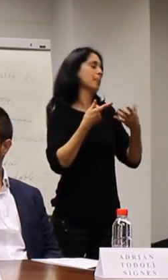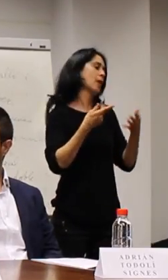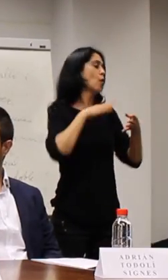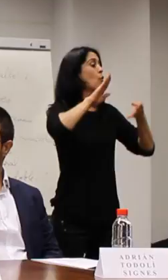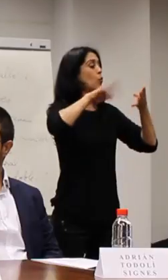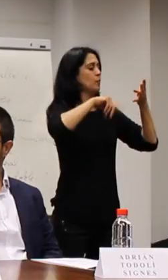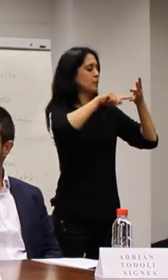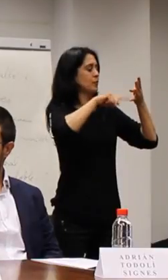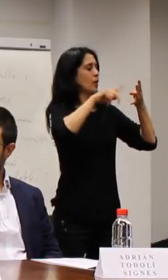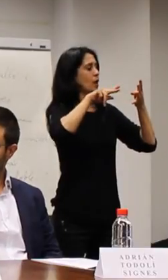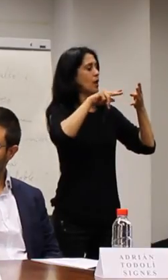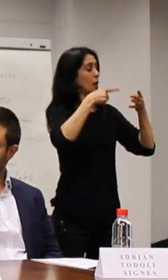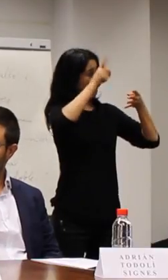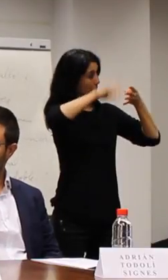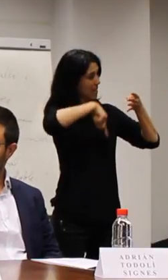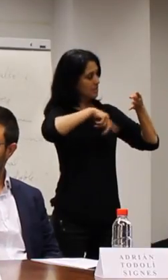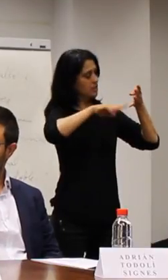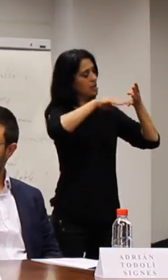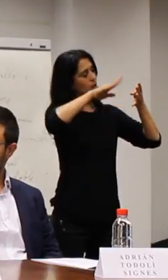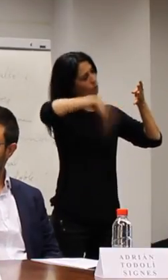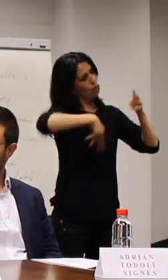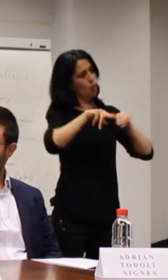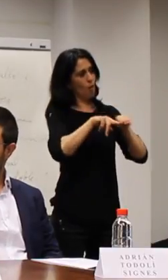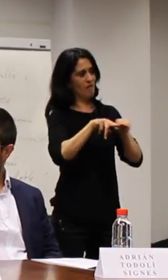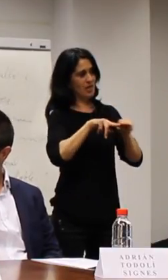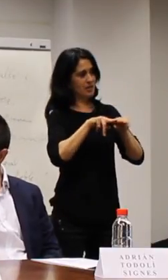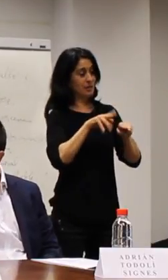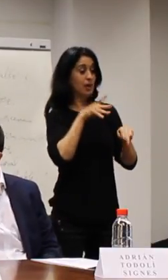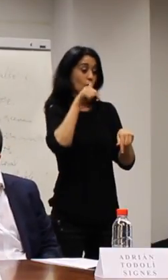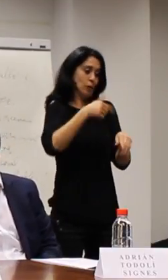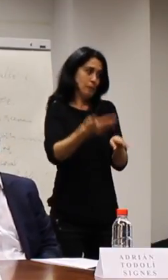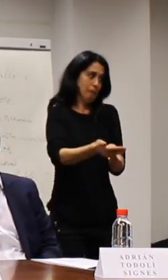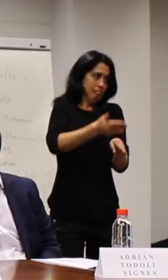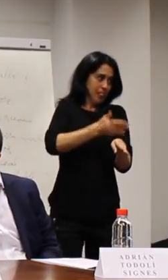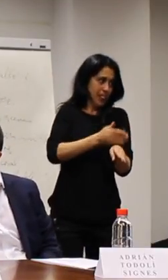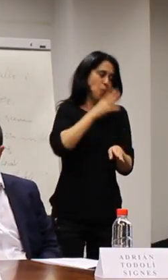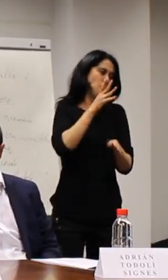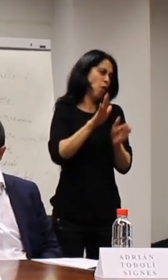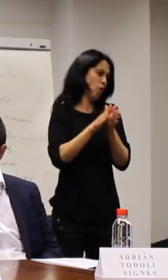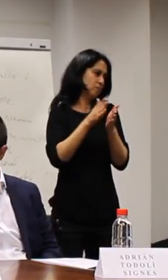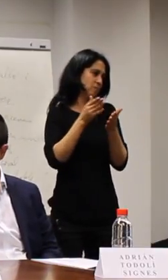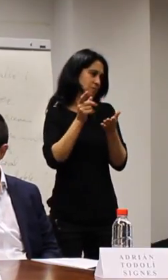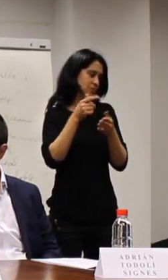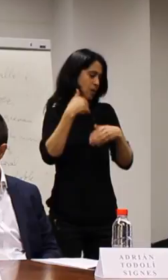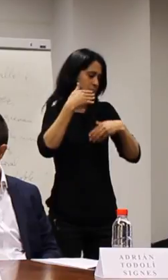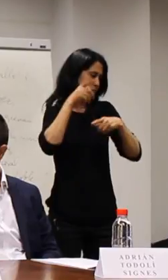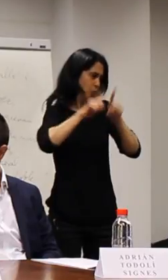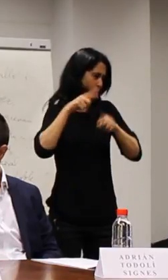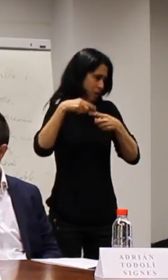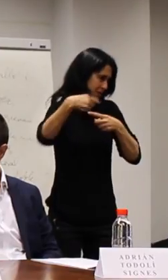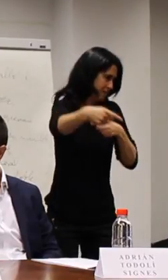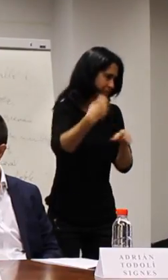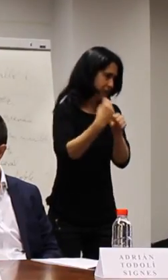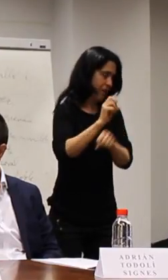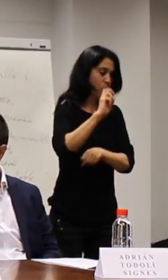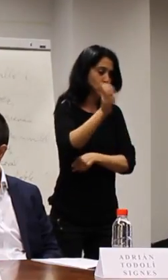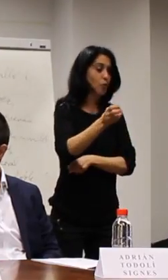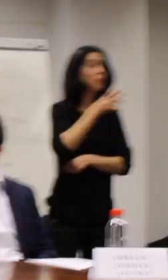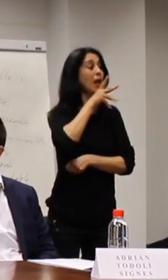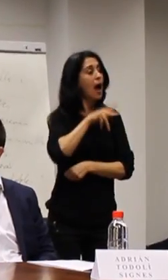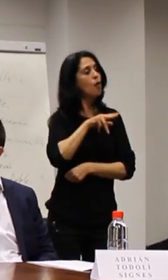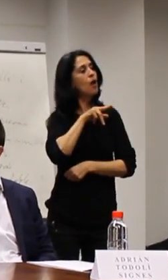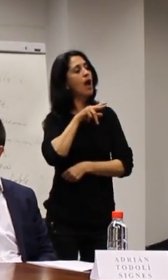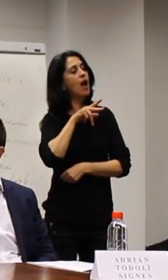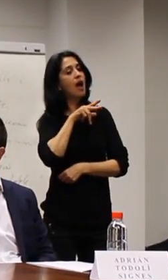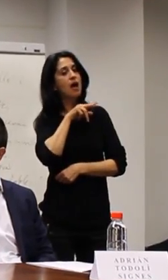per problemes d'agenda hem avançat un poquet, però esperem que vos agrade el debat. Em passa al castellà perquè està